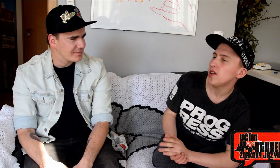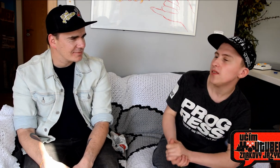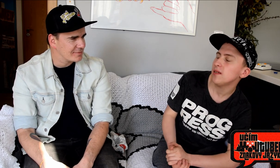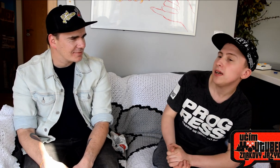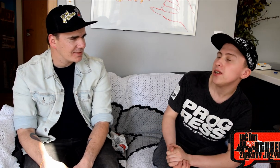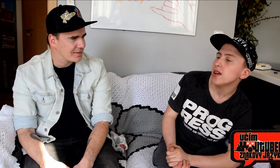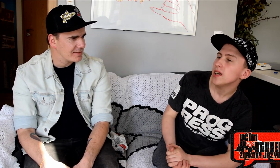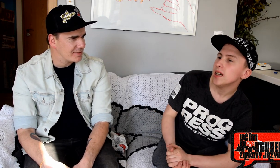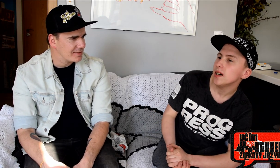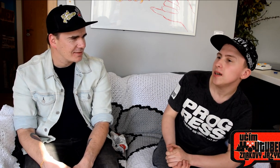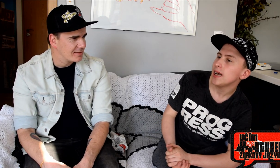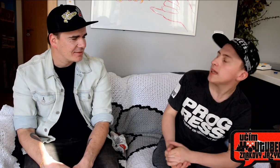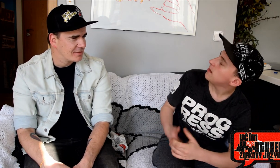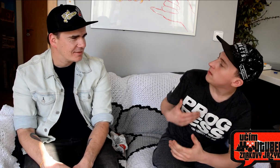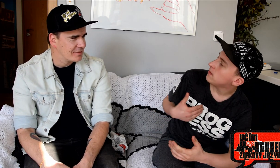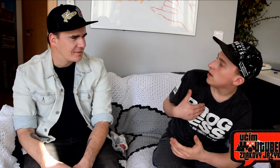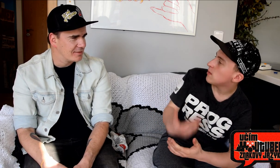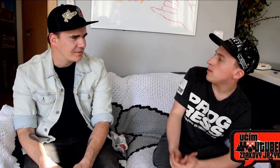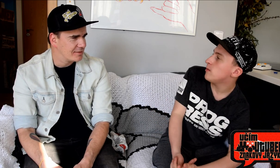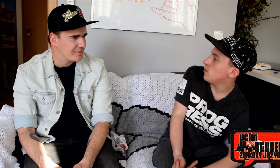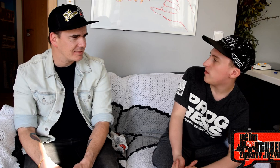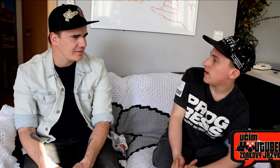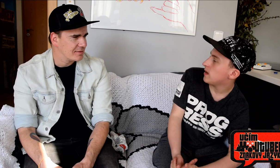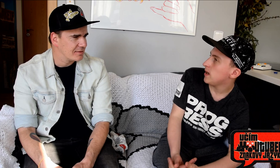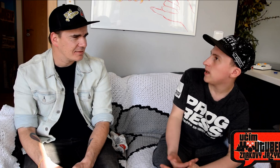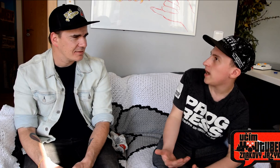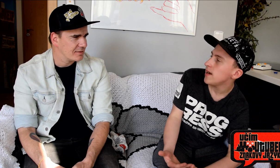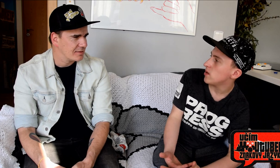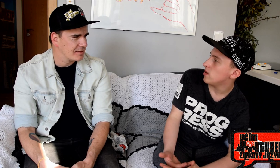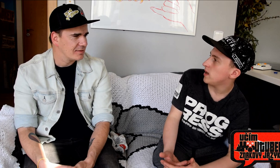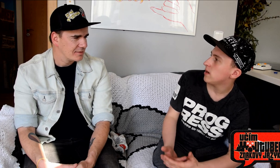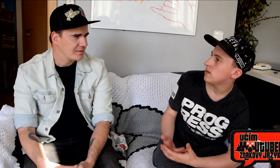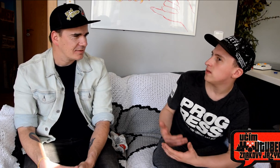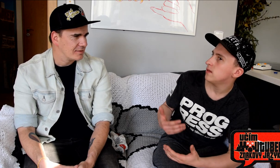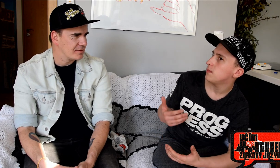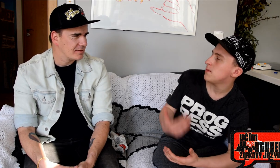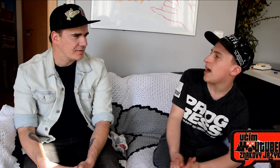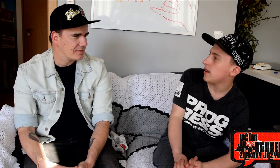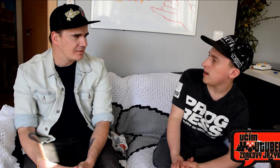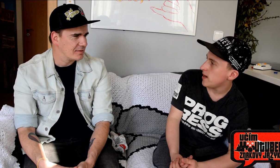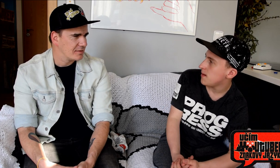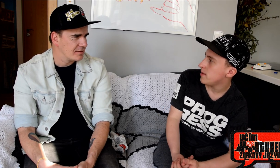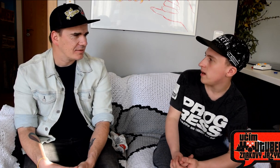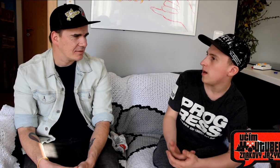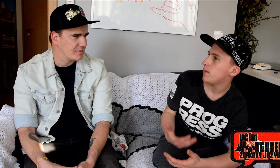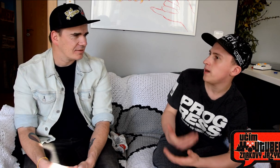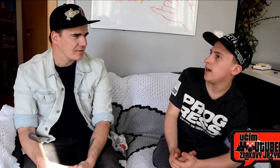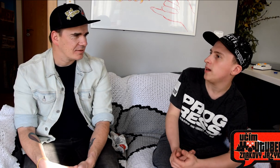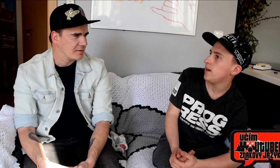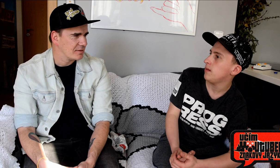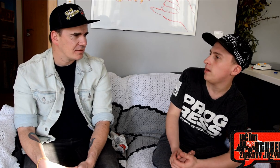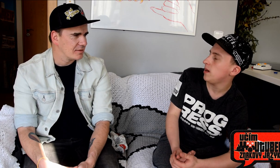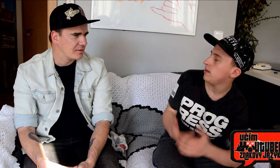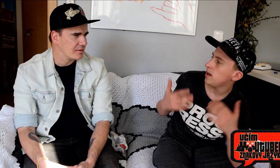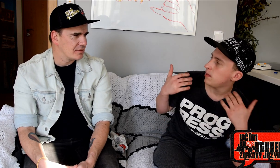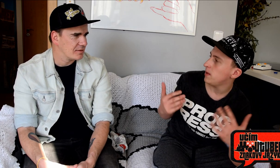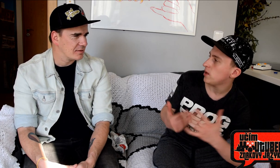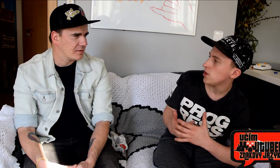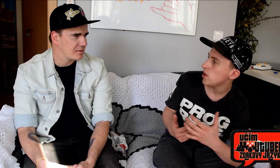to vezmeš, já jsem tohle můj vlastně sen, jo, jako pomáhat lidem a pomáhat lidem těm, který blbě slyšejí